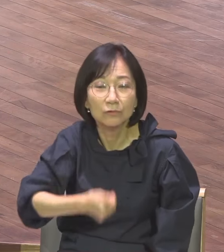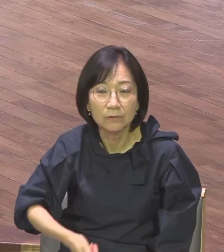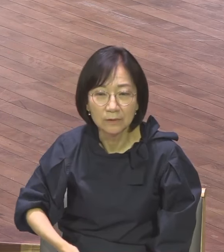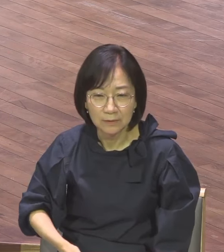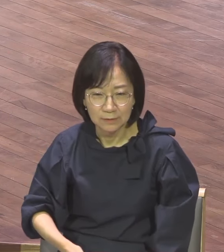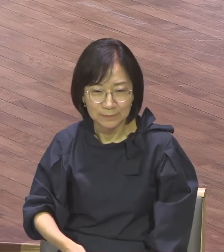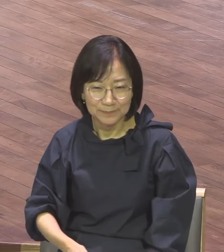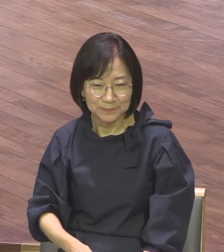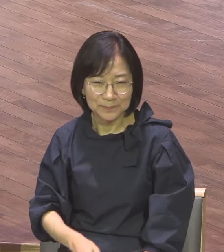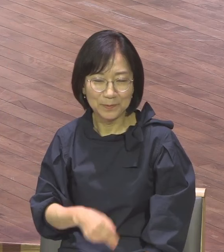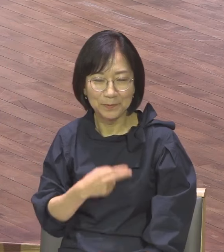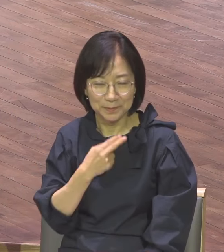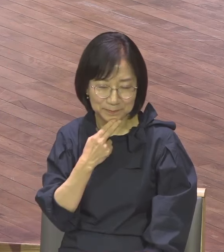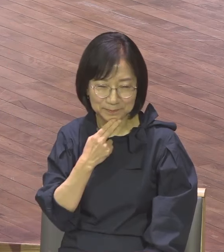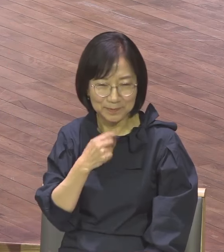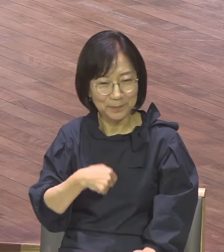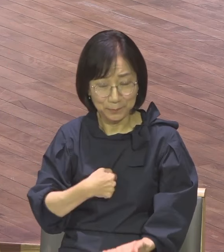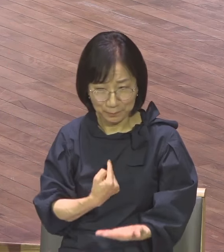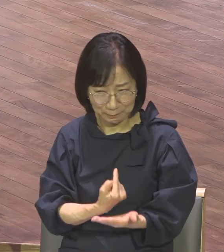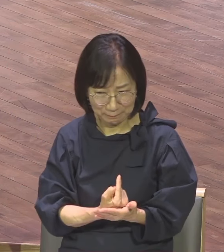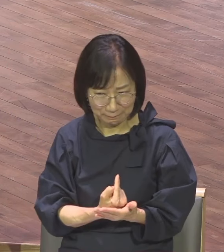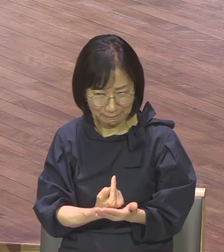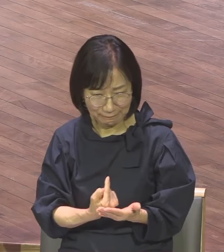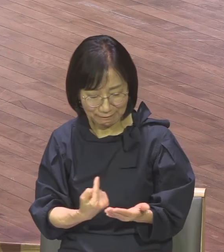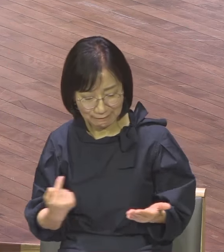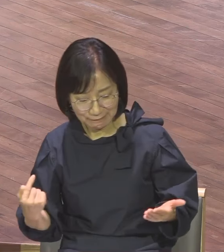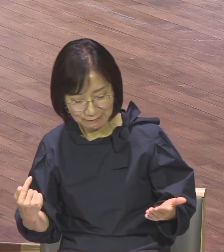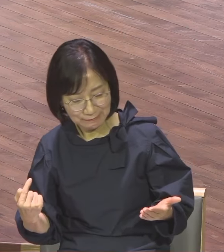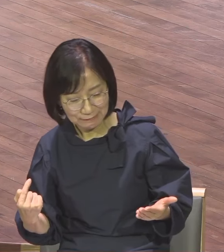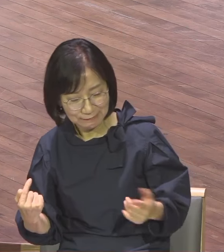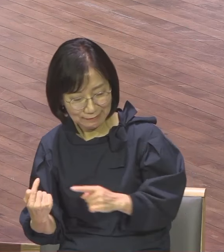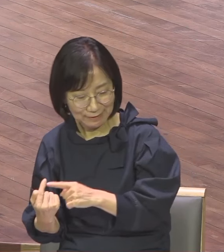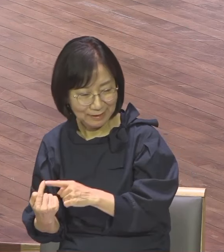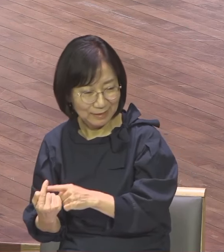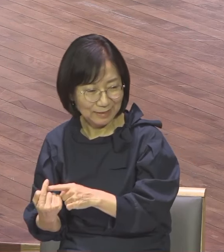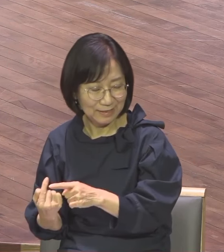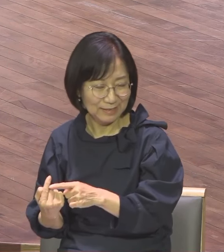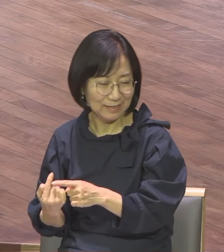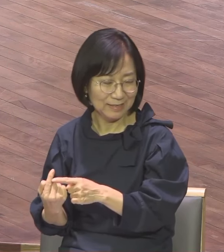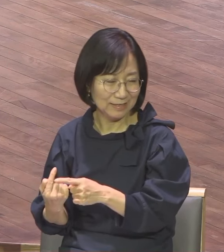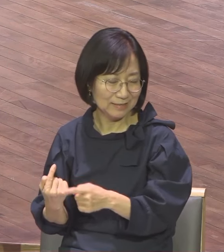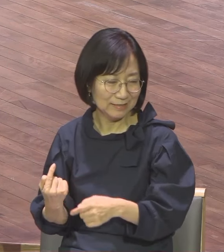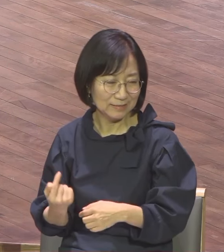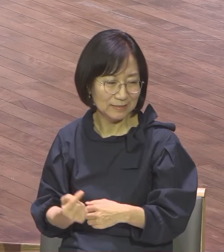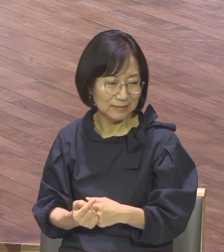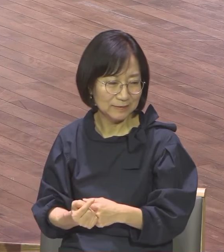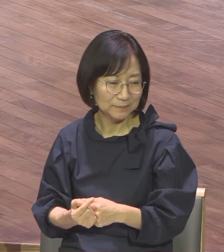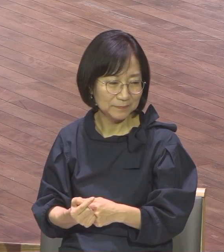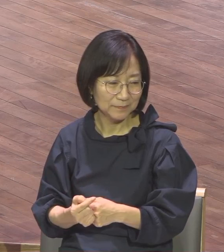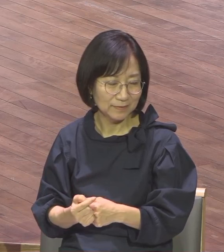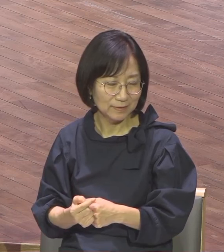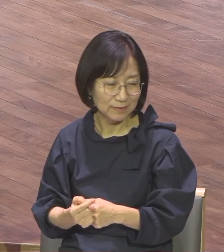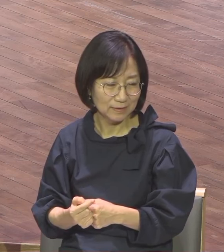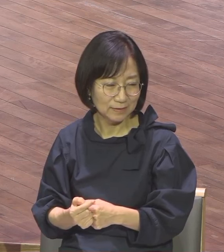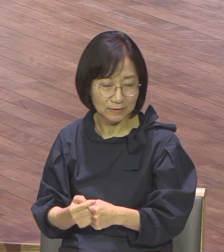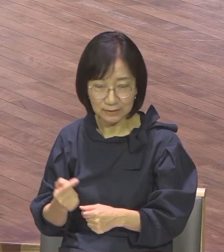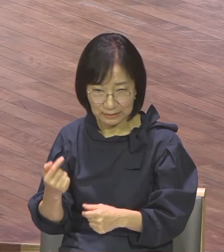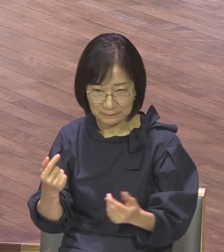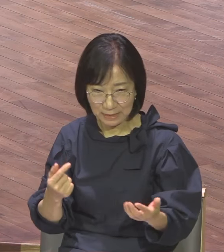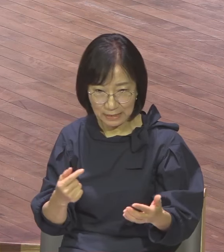홀로 고독을 싣고 있는 분 계신다고 하면 이런 분들은요 예배 마치가